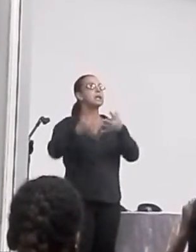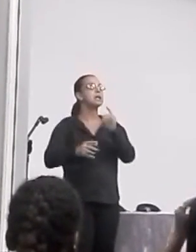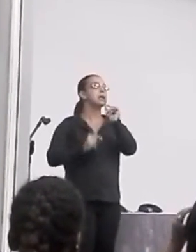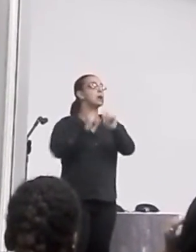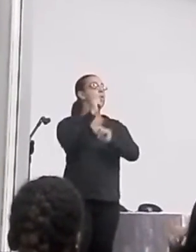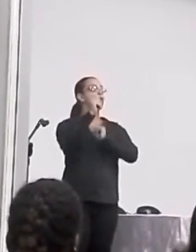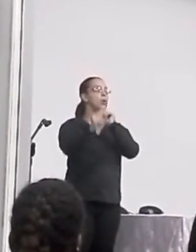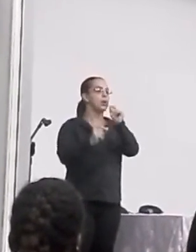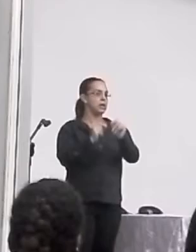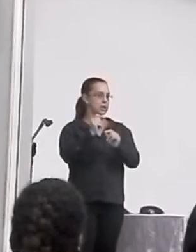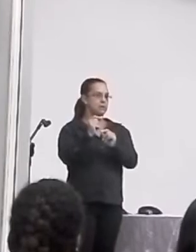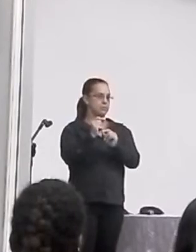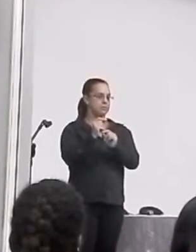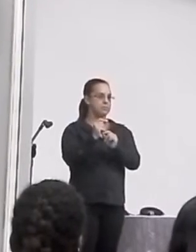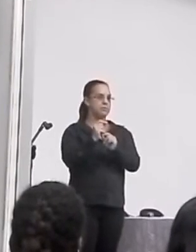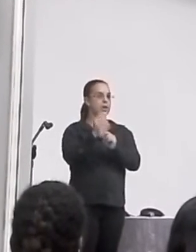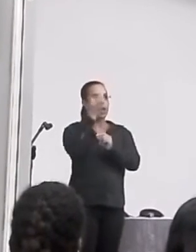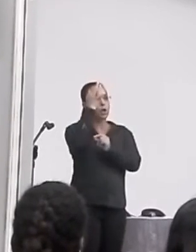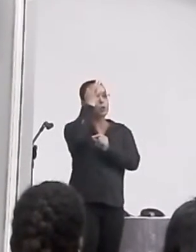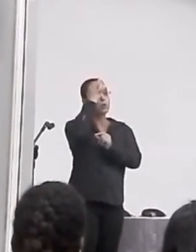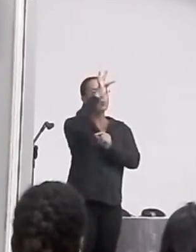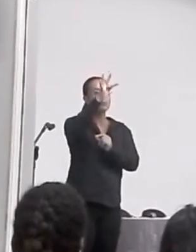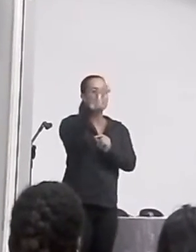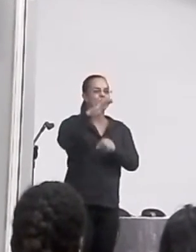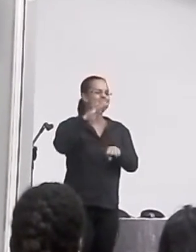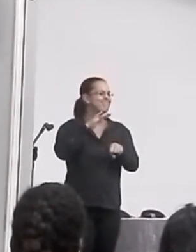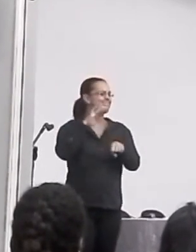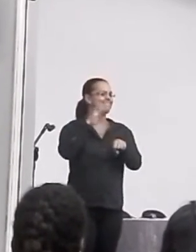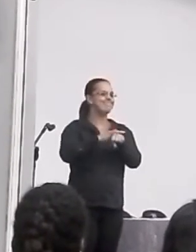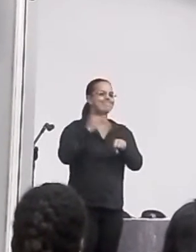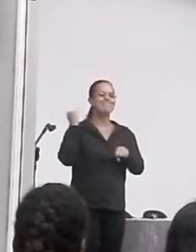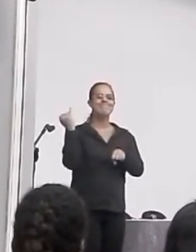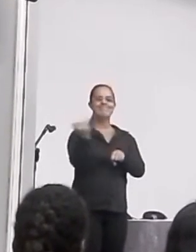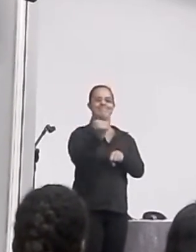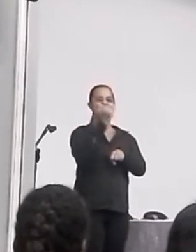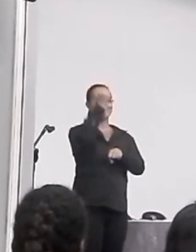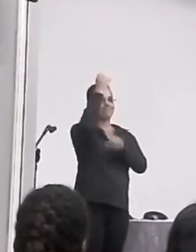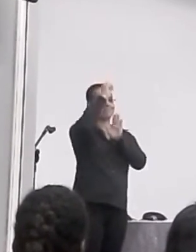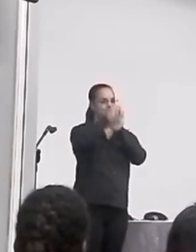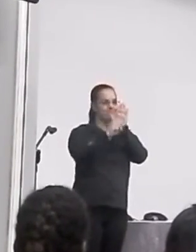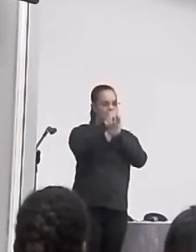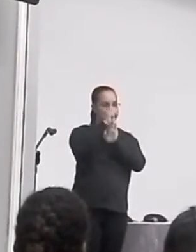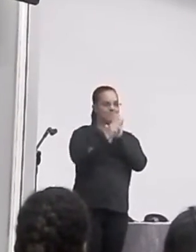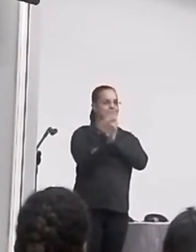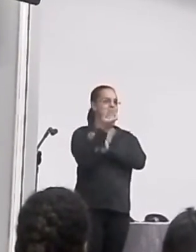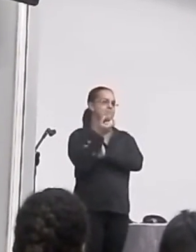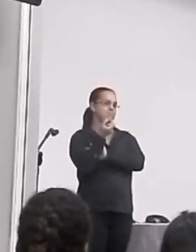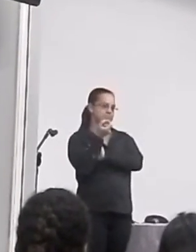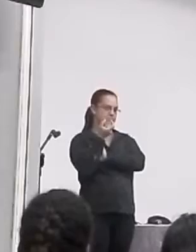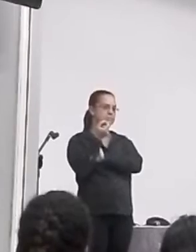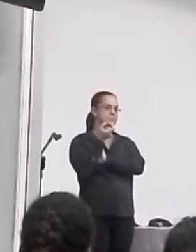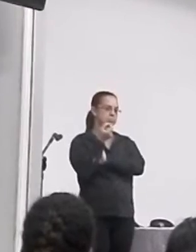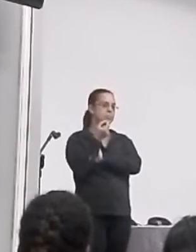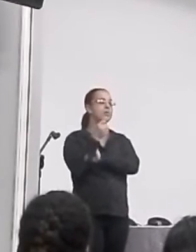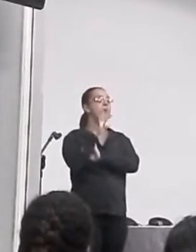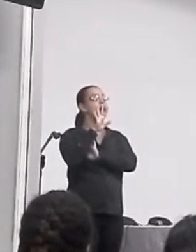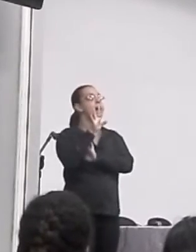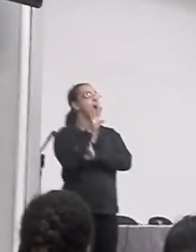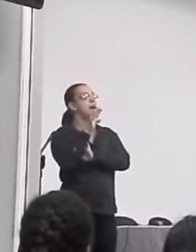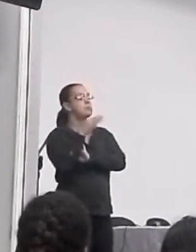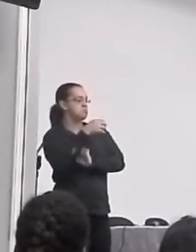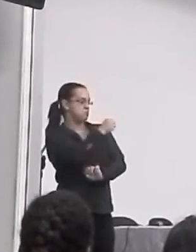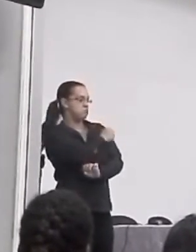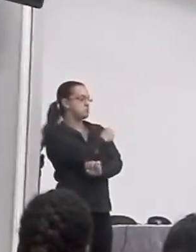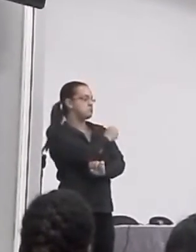como o filósofo mais importante do século XX. E de repente, um aluno interrompe muito